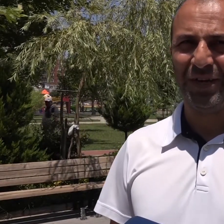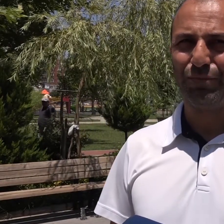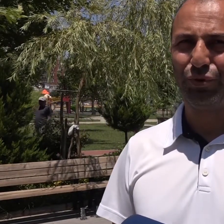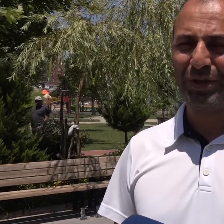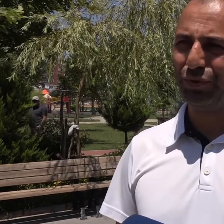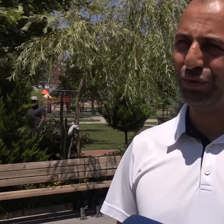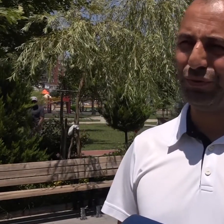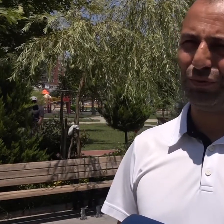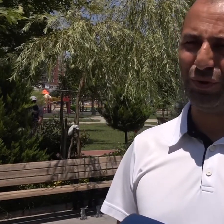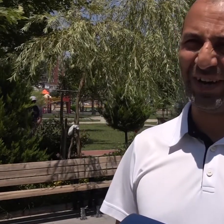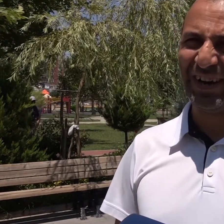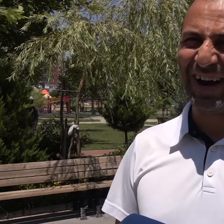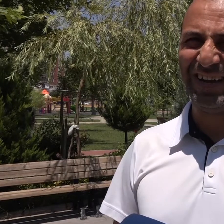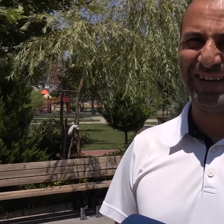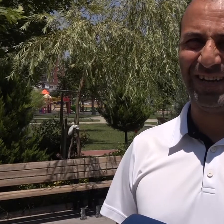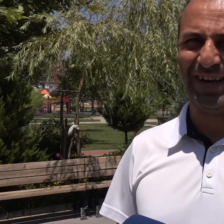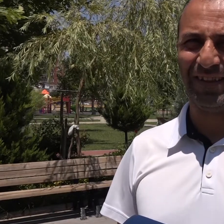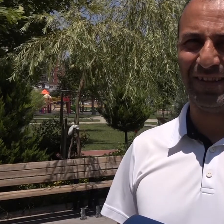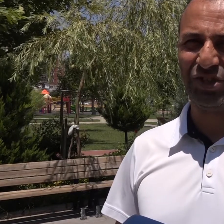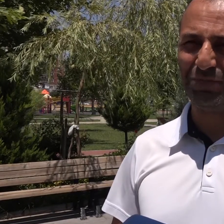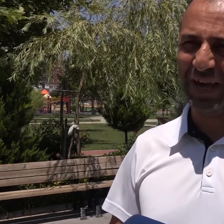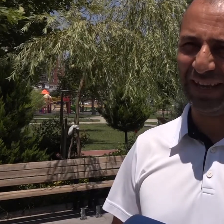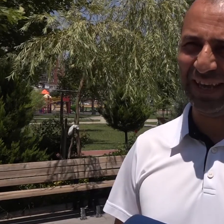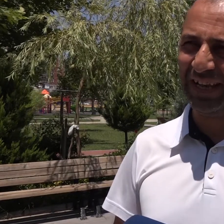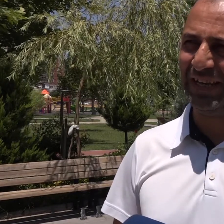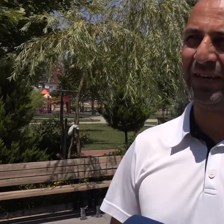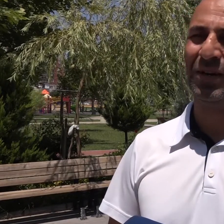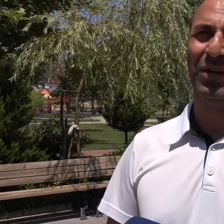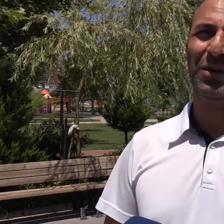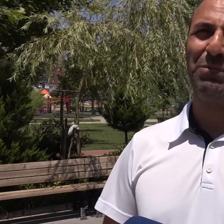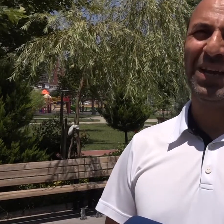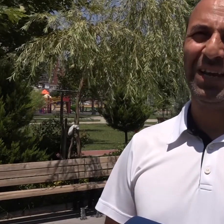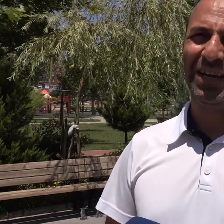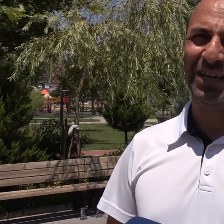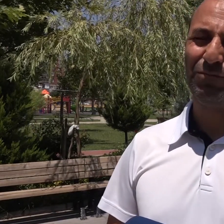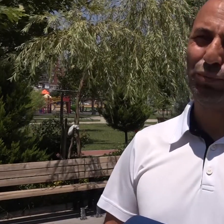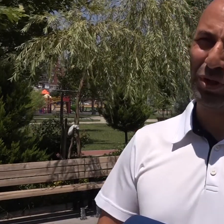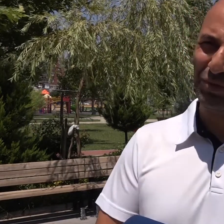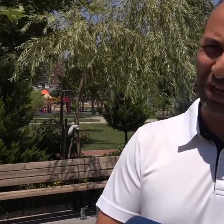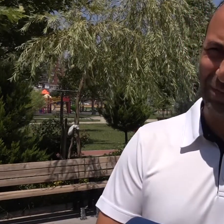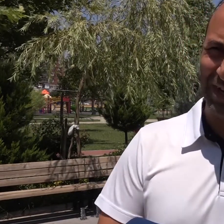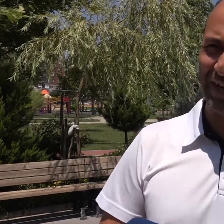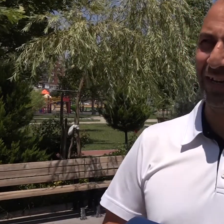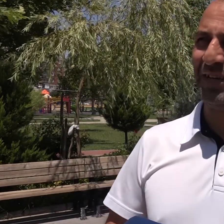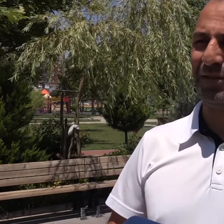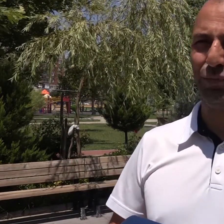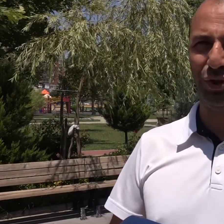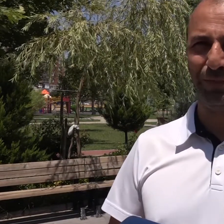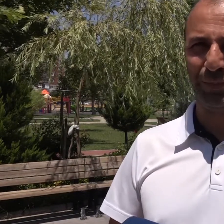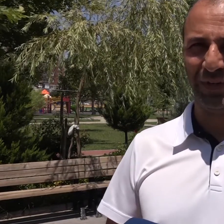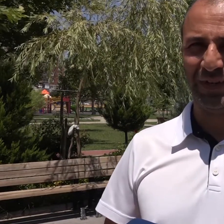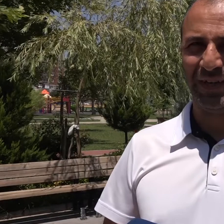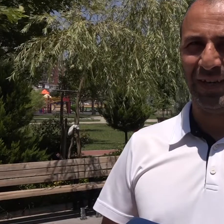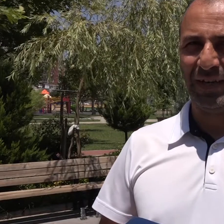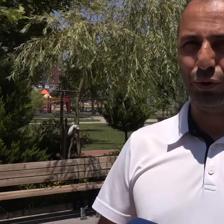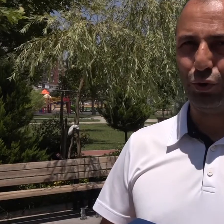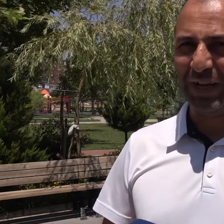ediyoruz. Burada bütün duyarlı aileleri, aslında işitme engelli bireyleri bu tip camilere, yani bu